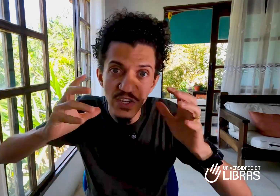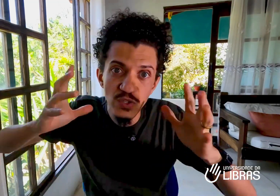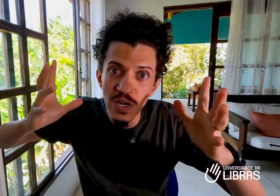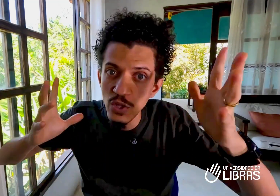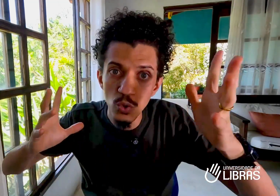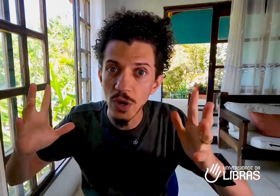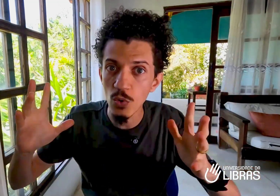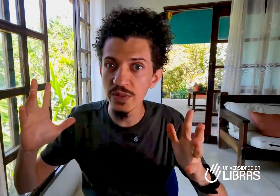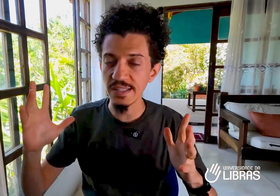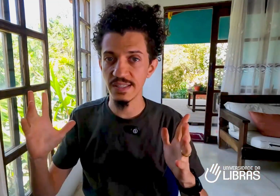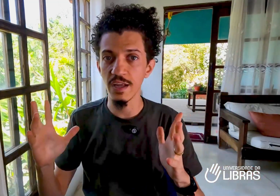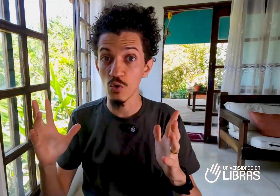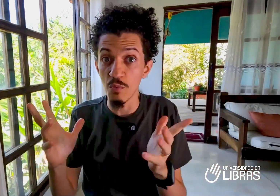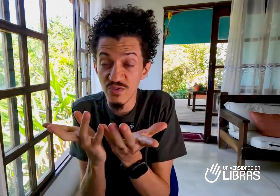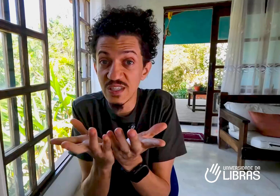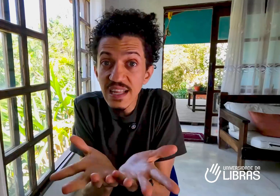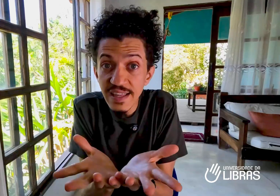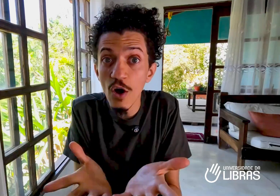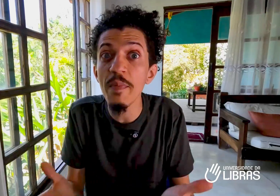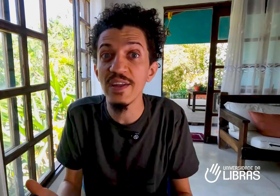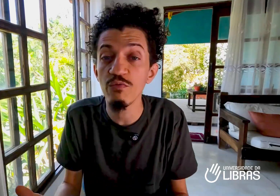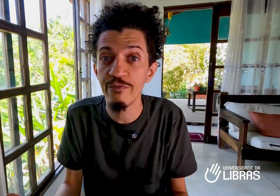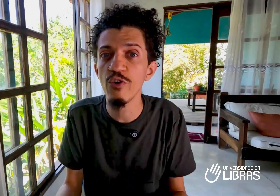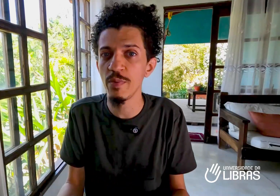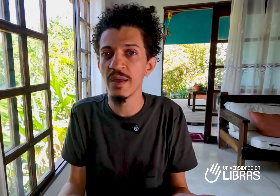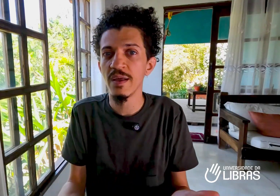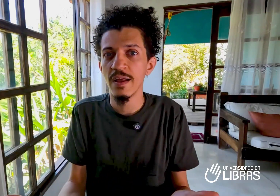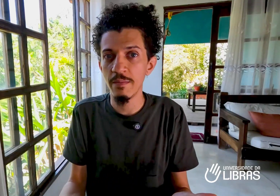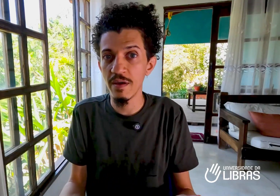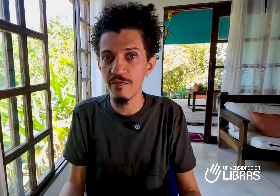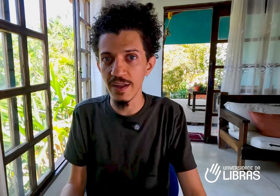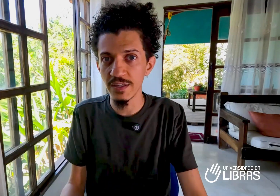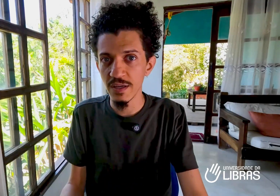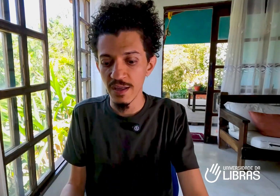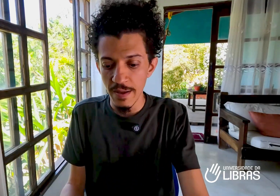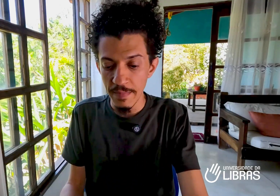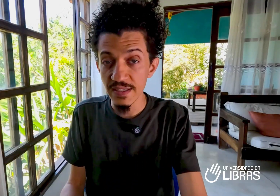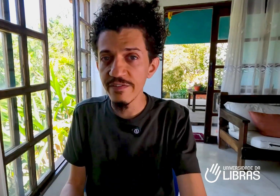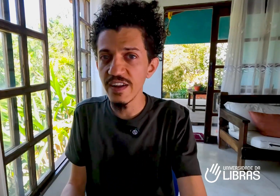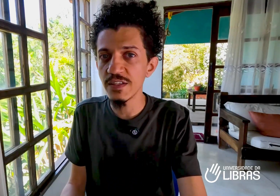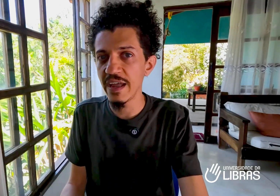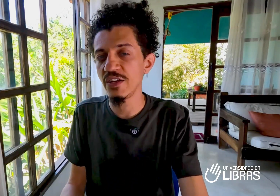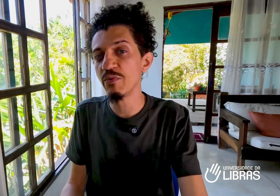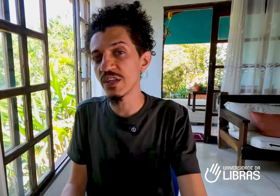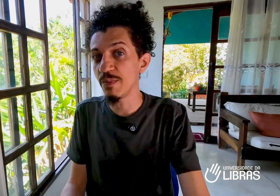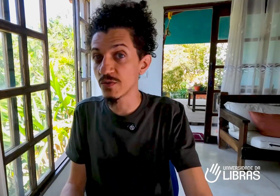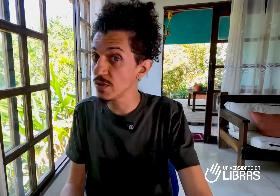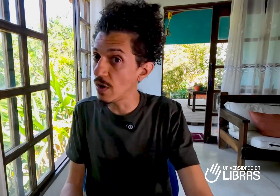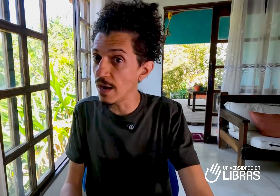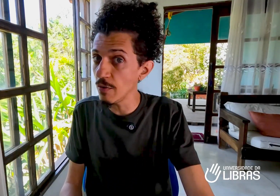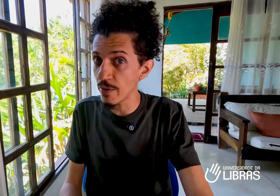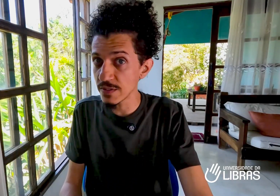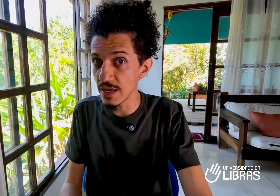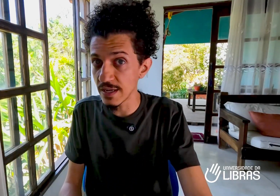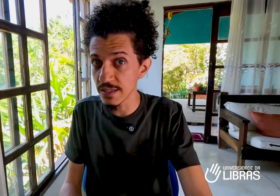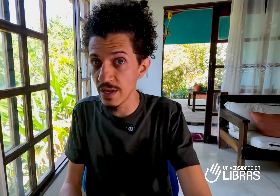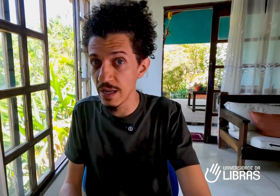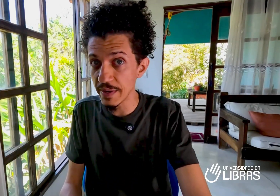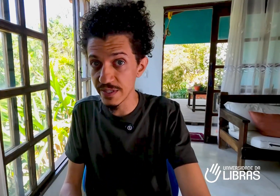ali tudo acontecendo, como se fosse literalmente um filme na minha frente. Mas, infelizmente, muitas pessoas olham para a sinalização em Libras